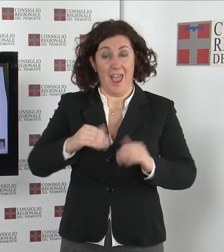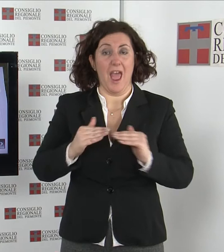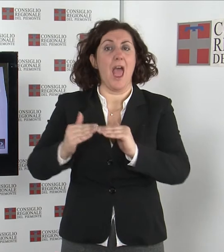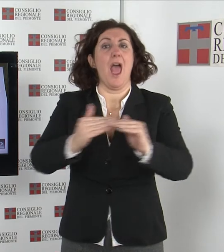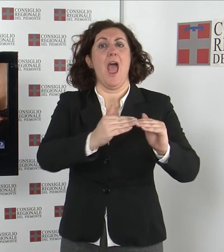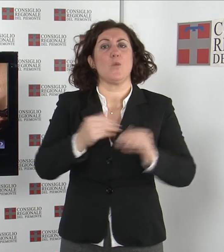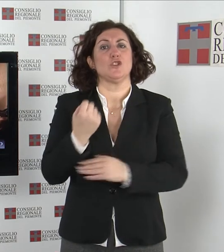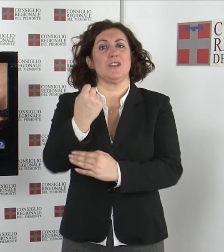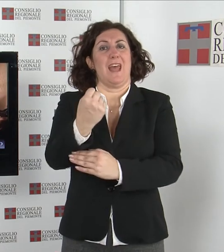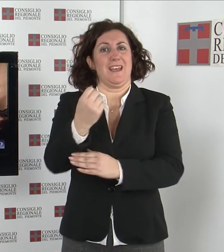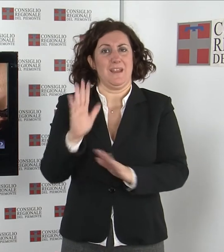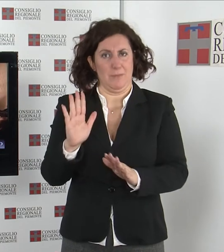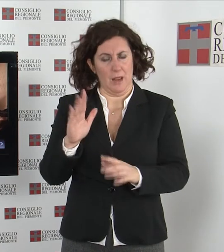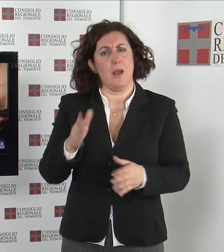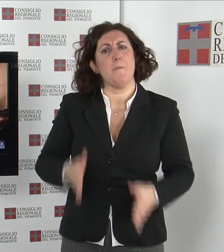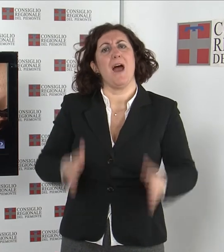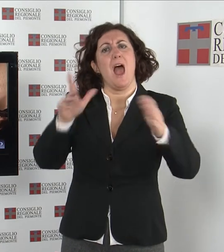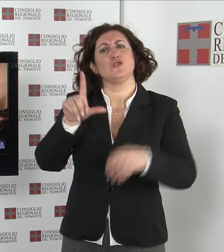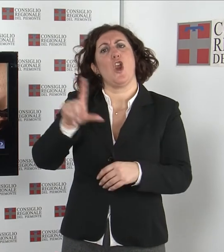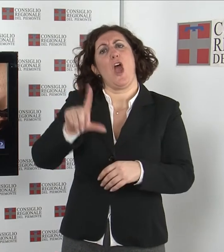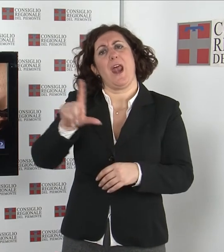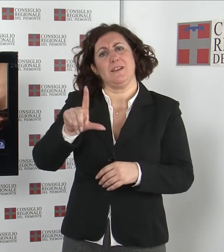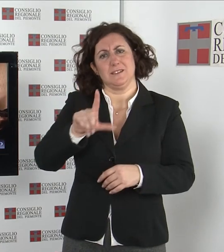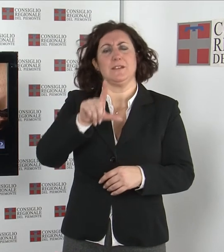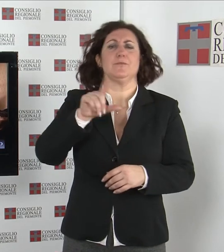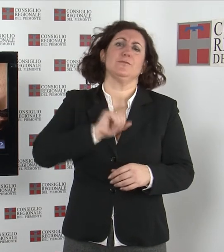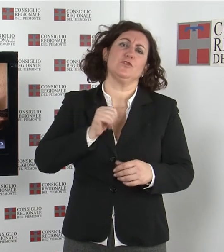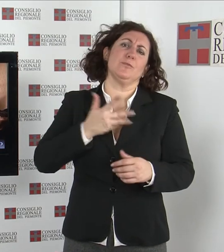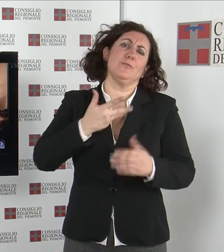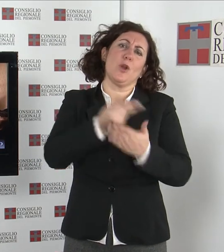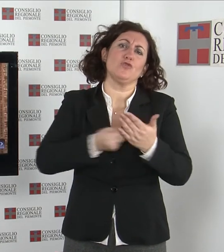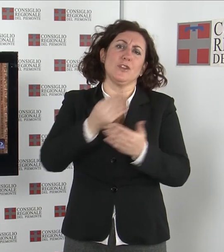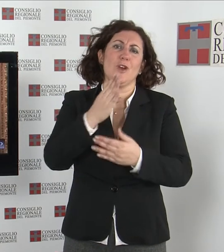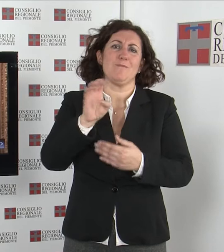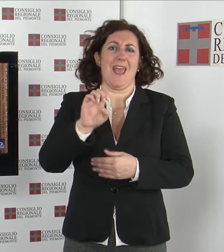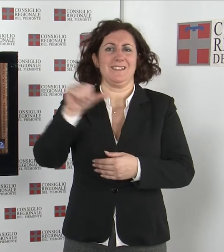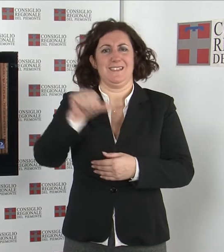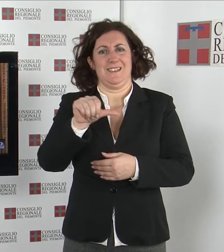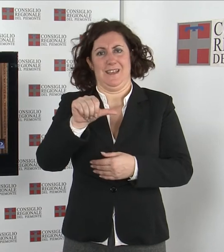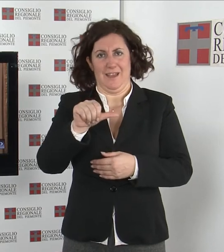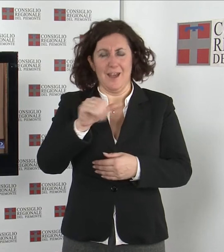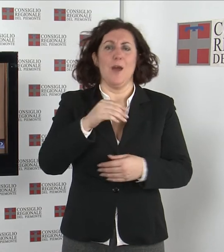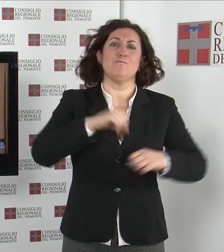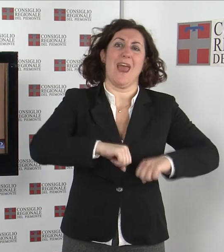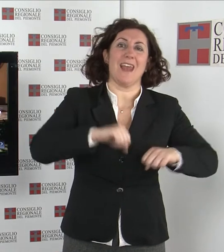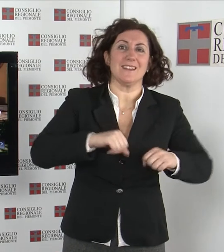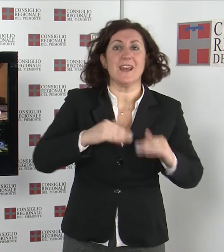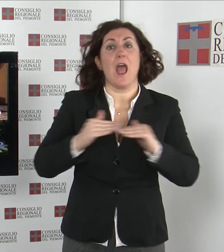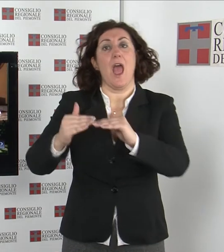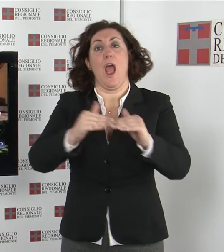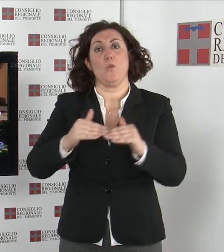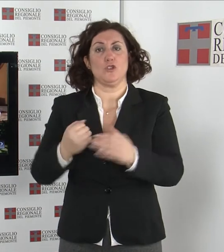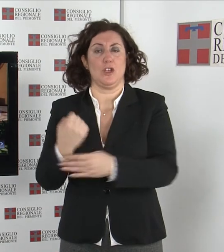di presentazione della Progetto BES benessere equo esostenibile la ricerca realizzata a livello nazionale con un anno di lavoro